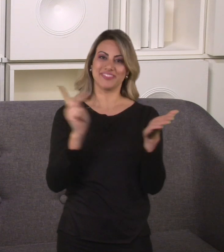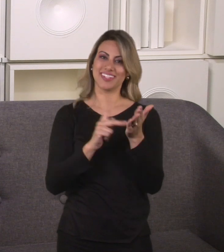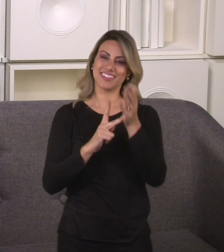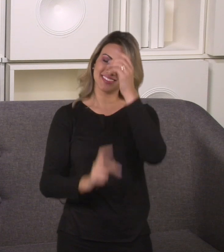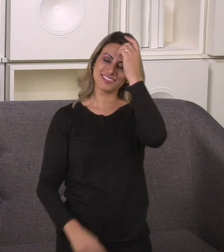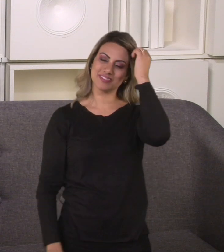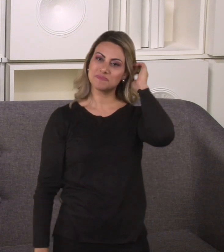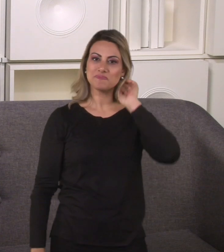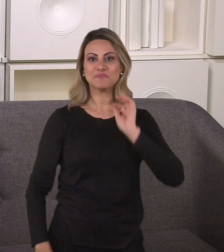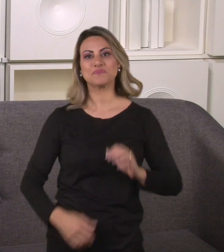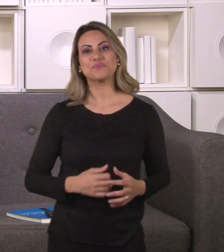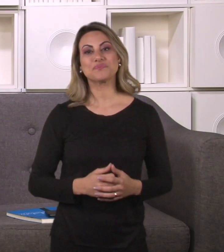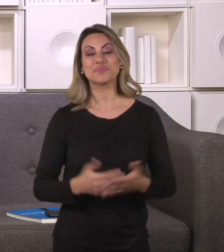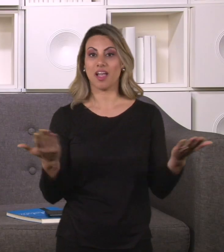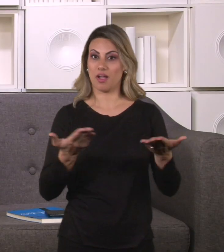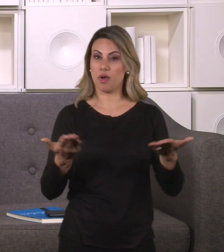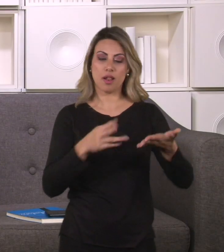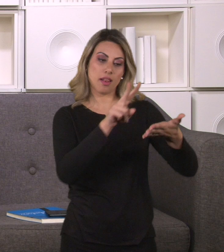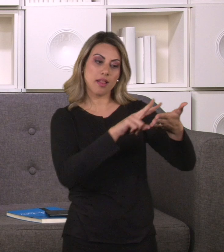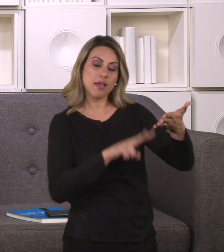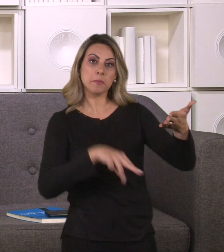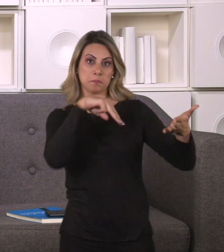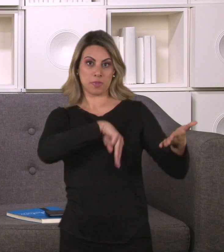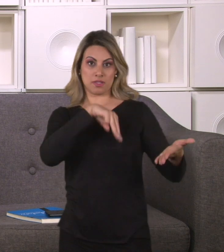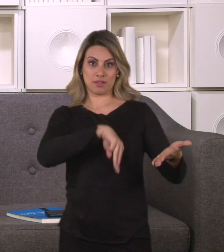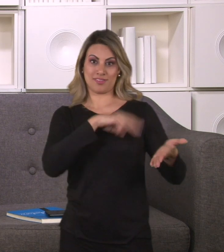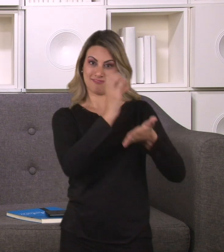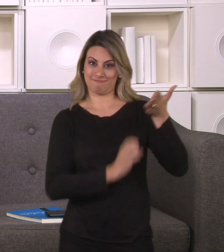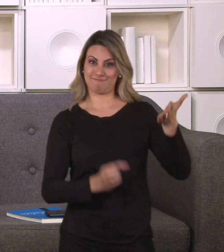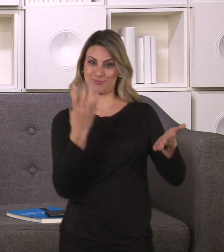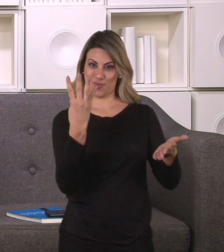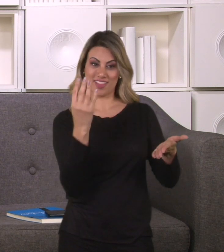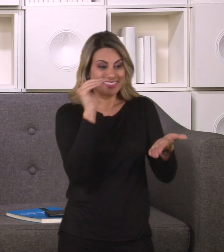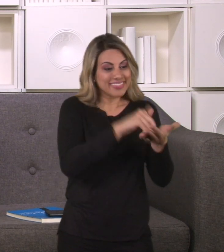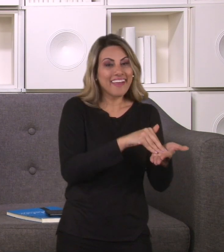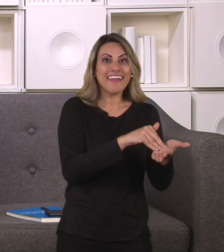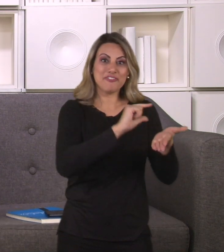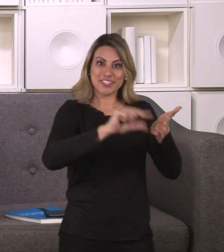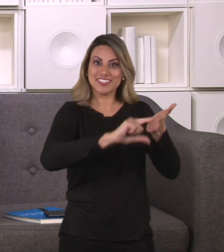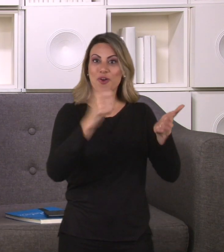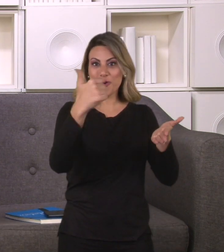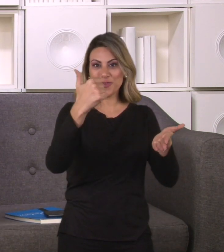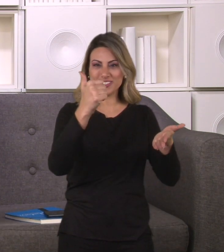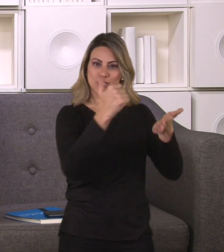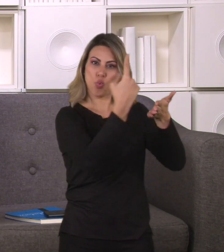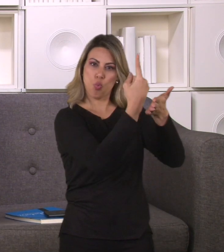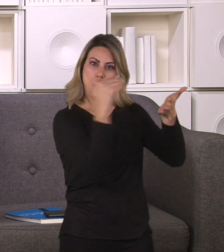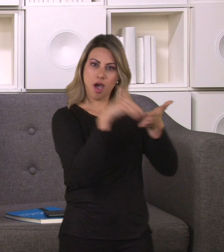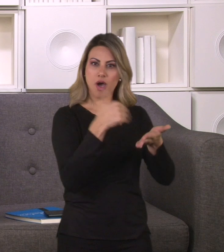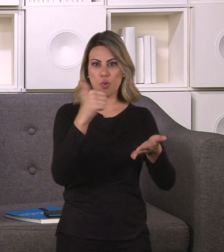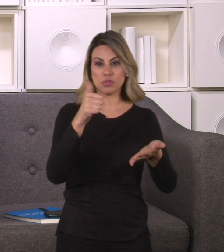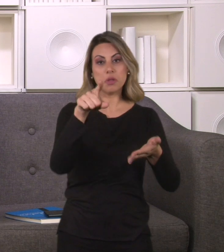nossa caminhada espiritual. Então eu vou ler Mateus capítulo 4 até o versículo 11 e eu convido você a